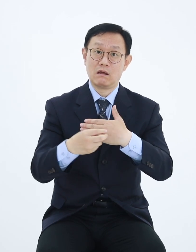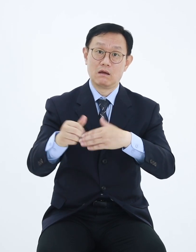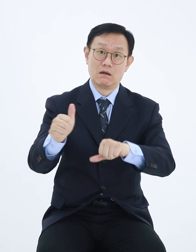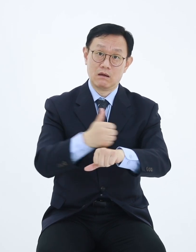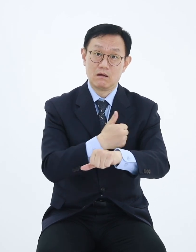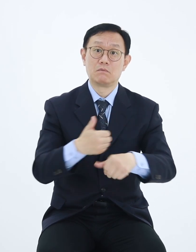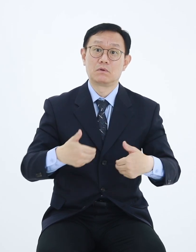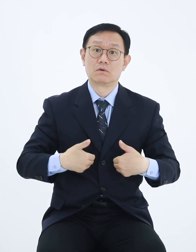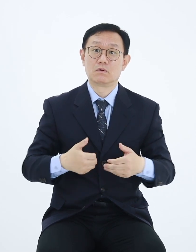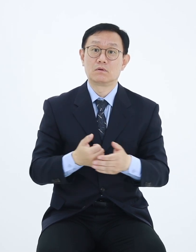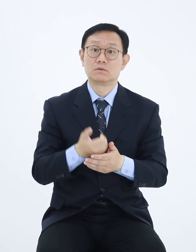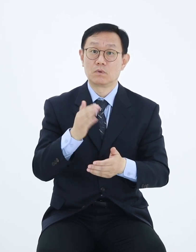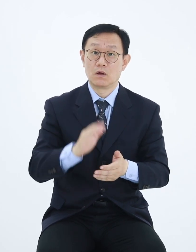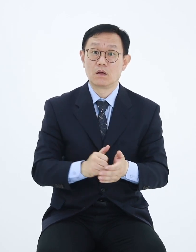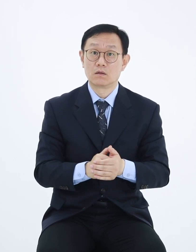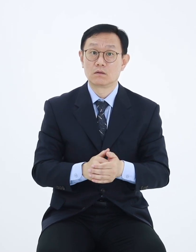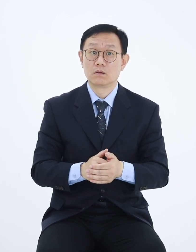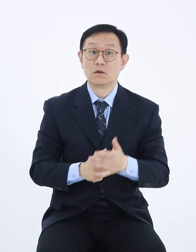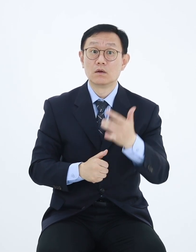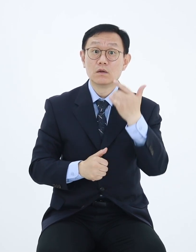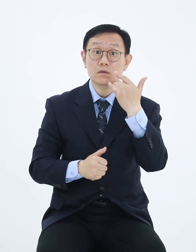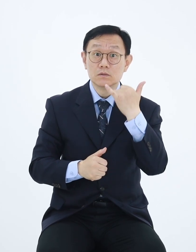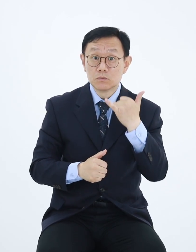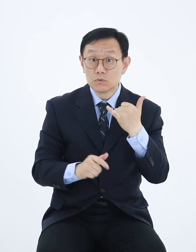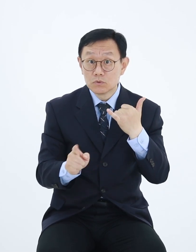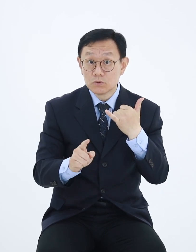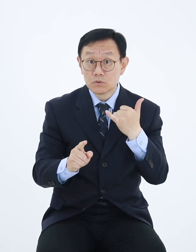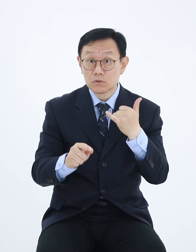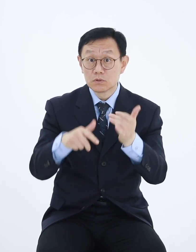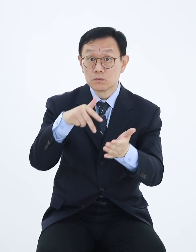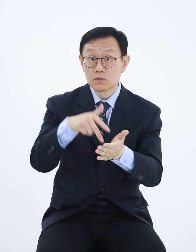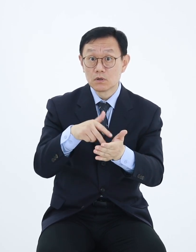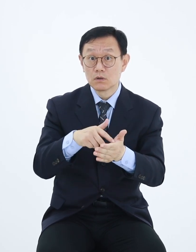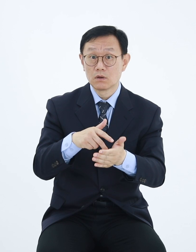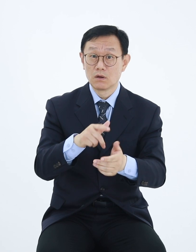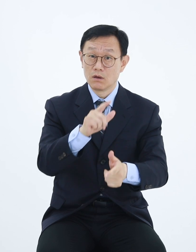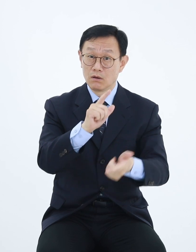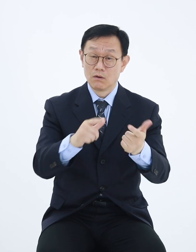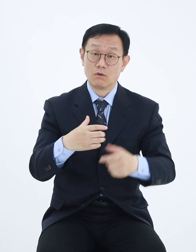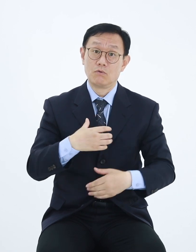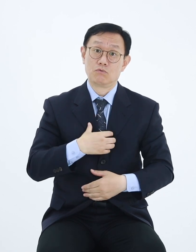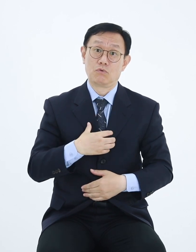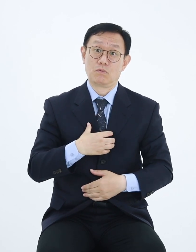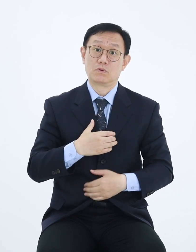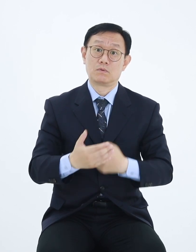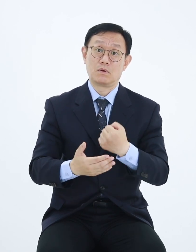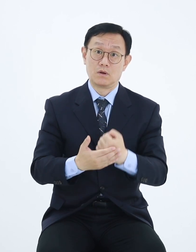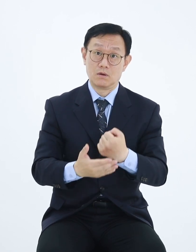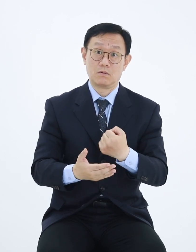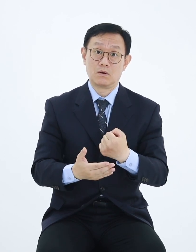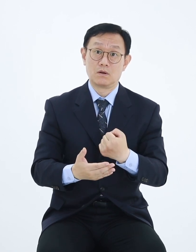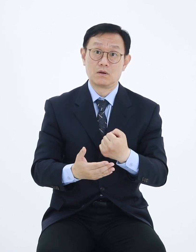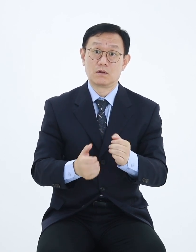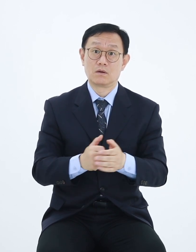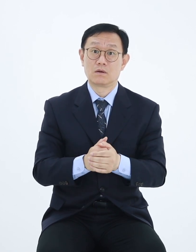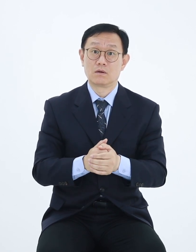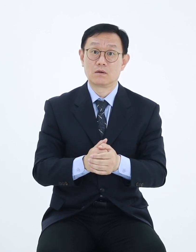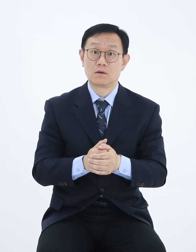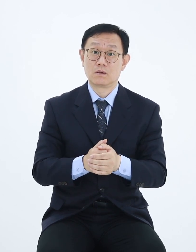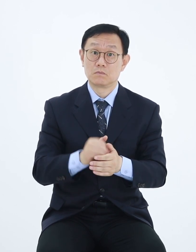하지만 bc를 데리고 가는 지붕 없는 길은 여전히 위험해 여러 번 다칠 뻔했습니다 bc의 상황을 잘 아는